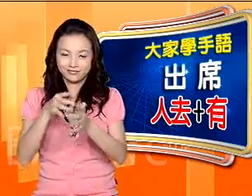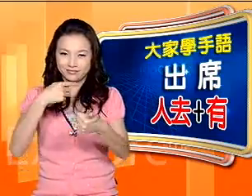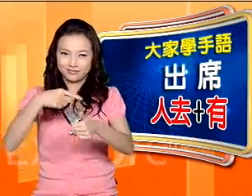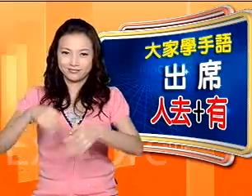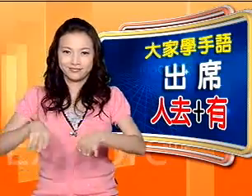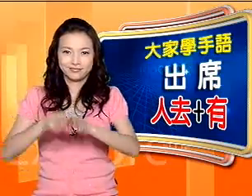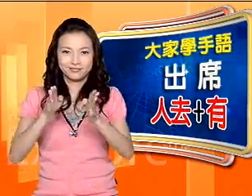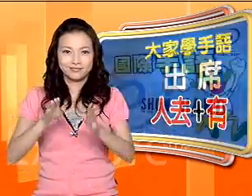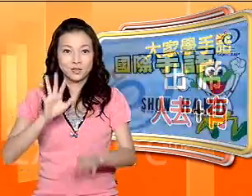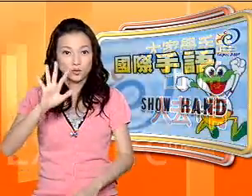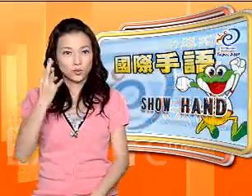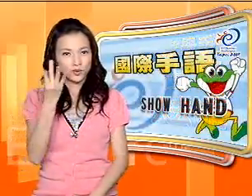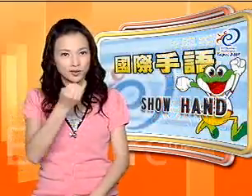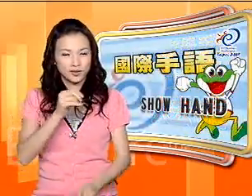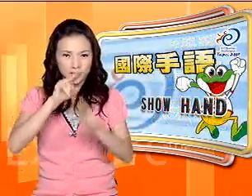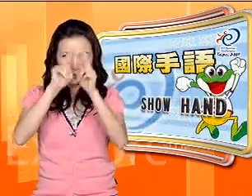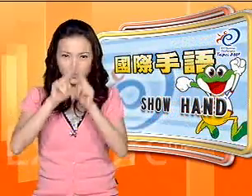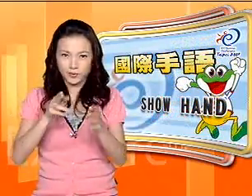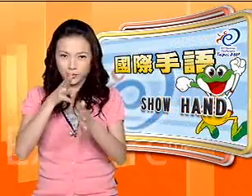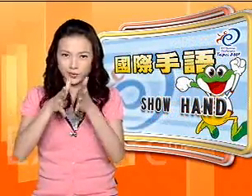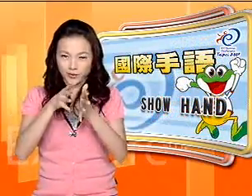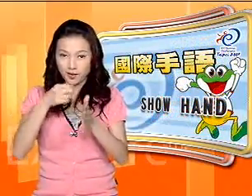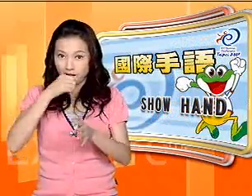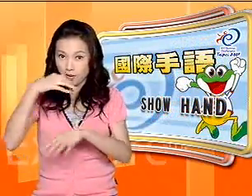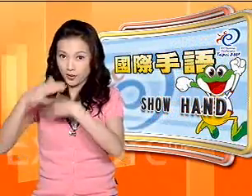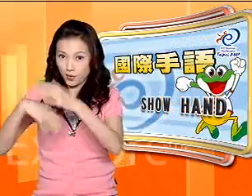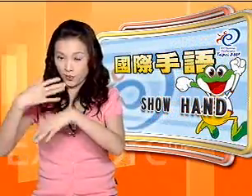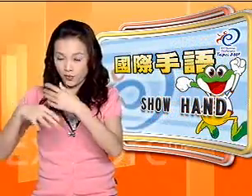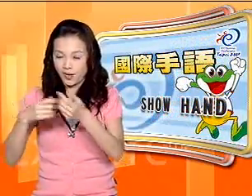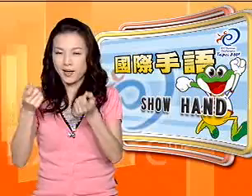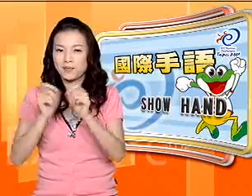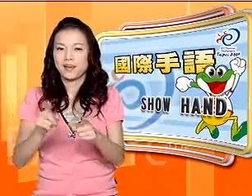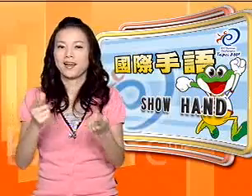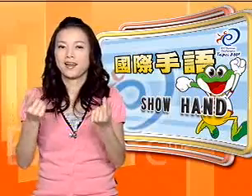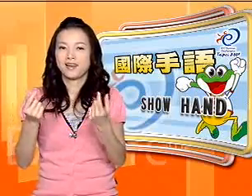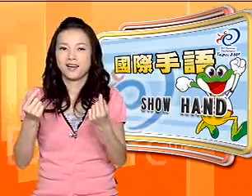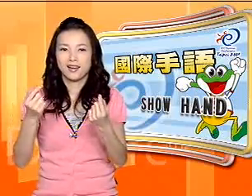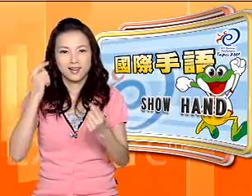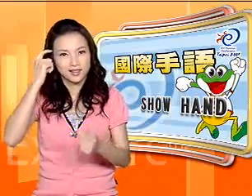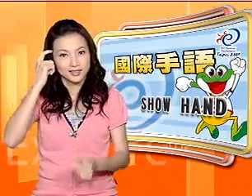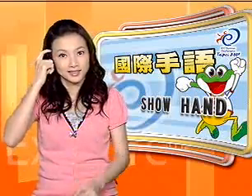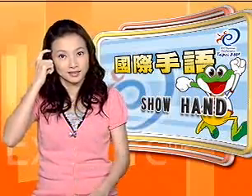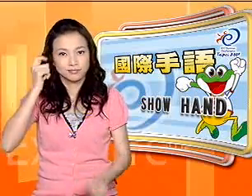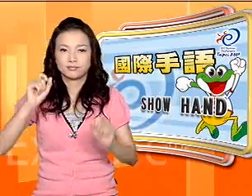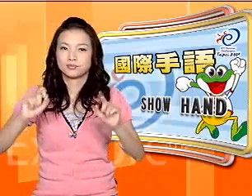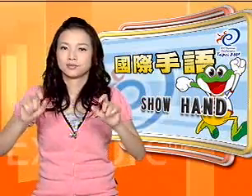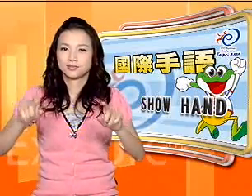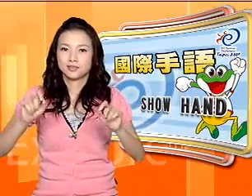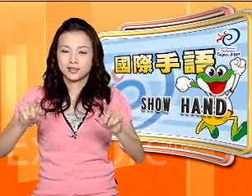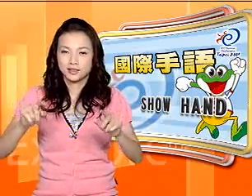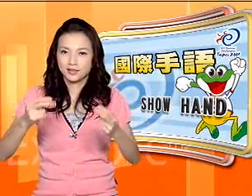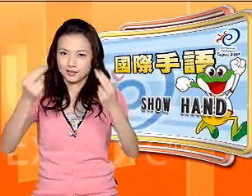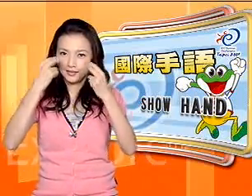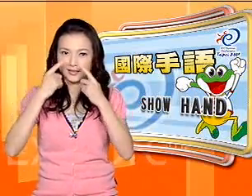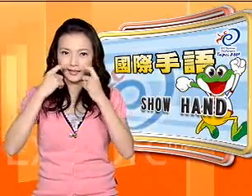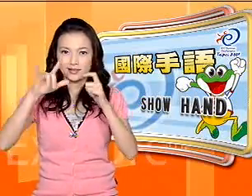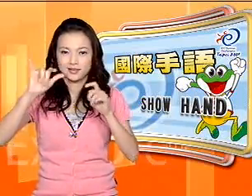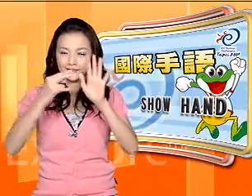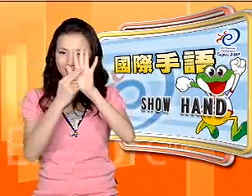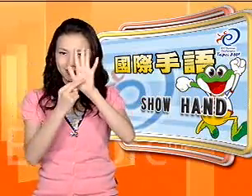了国际手语的时间咯。有些国际手语动作跟台湾手语是一模一样，不过意思却是大不相同，来仔细看